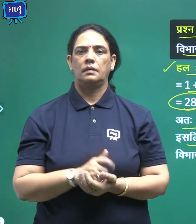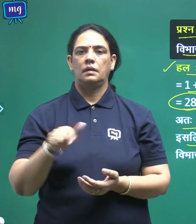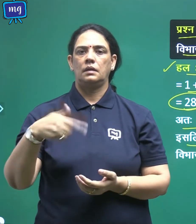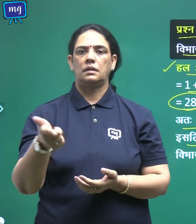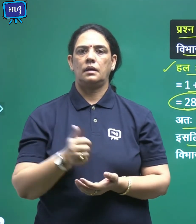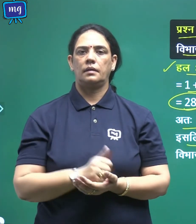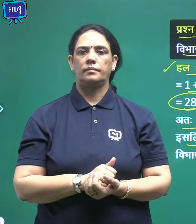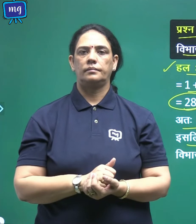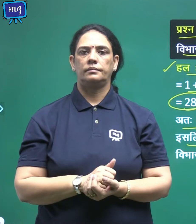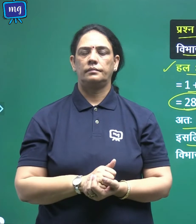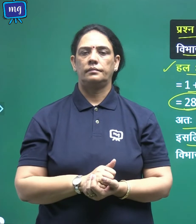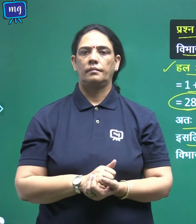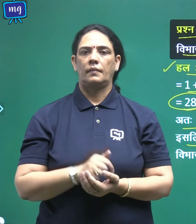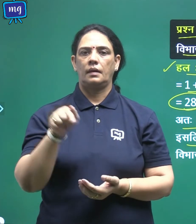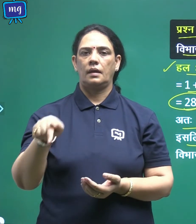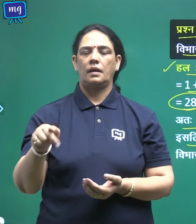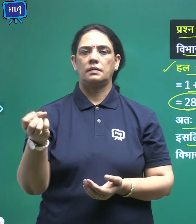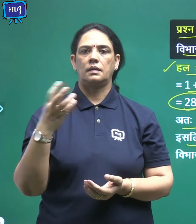इसलिए ये संख्या भी